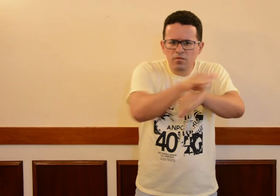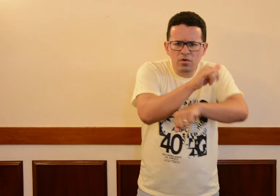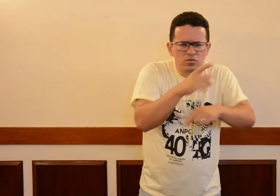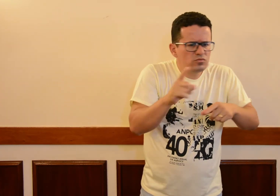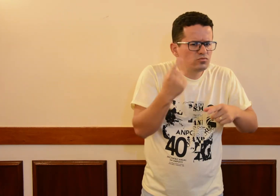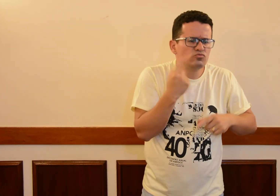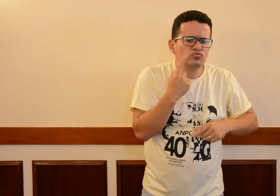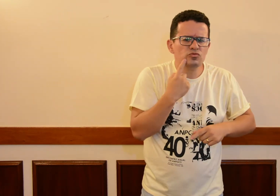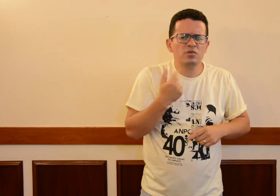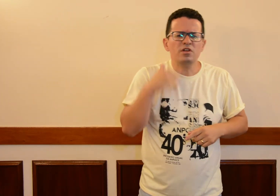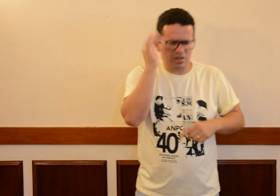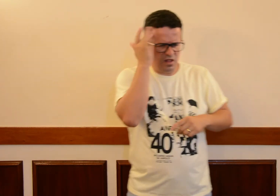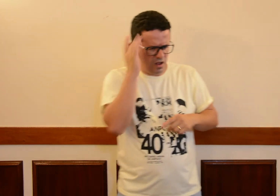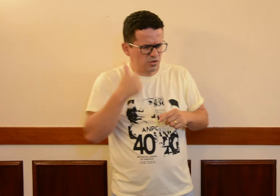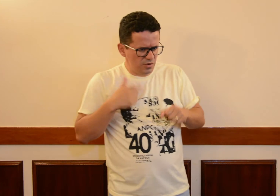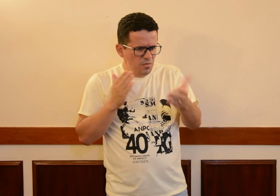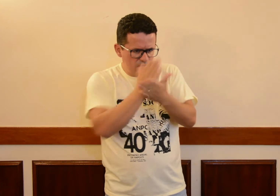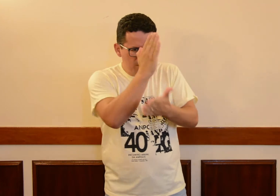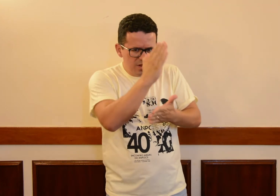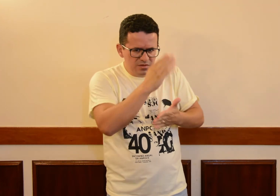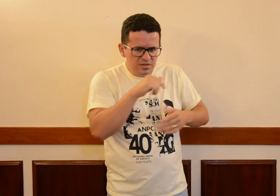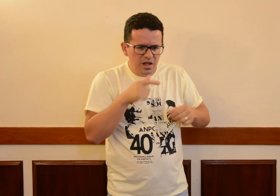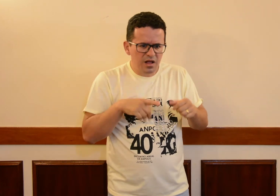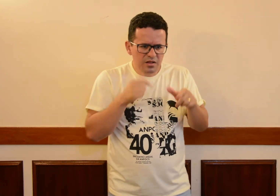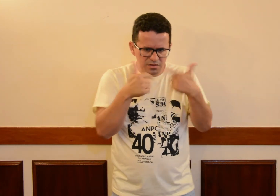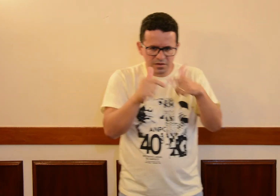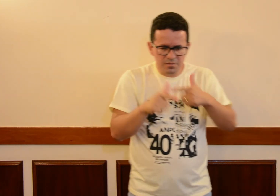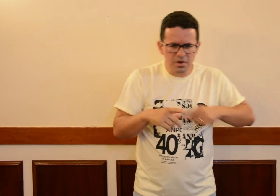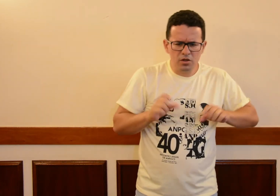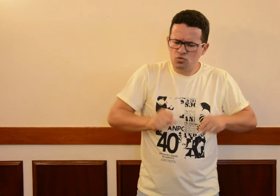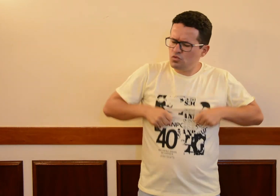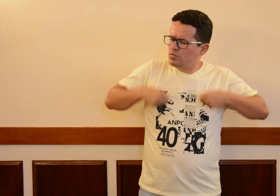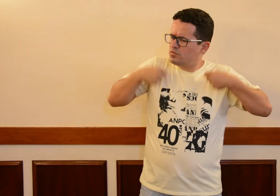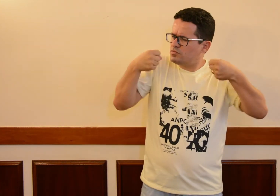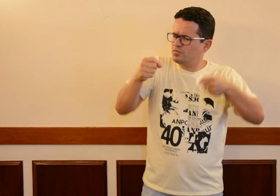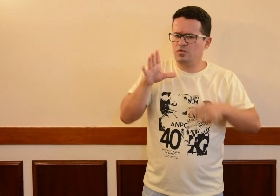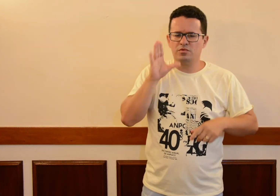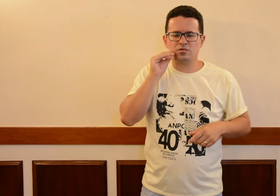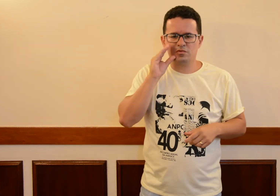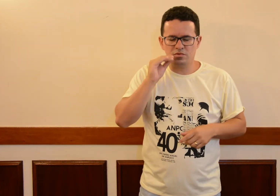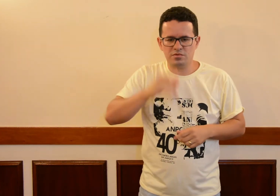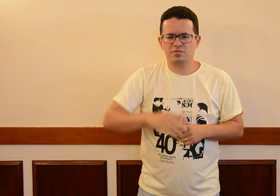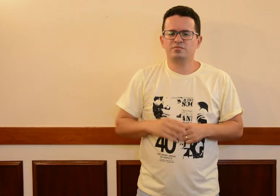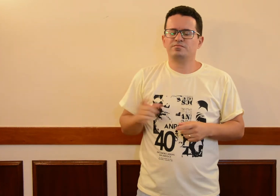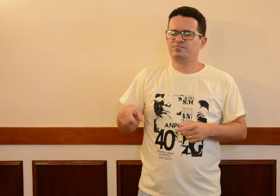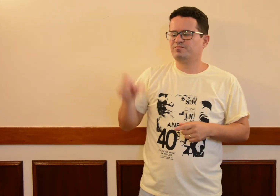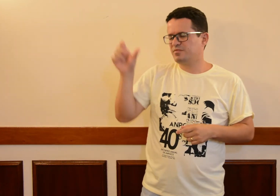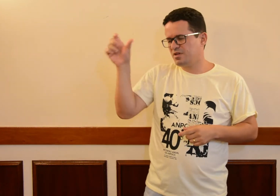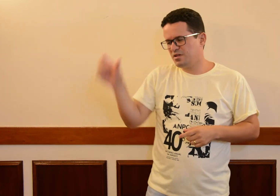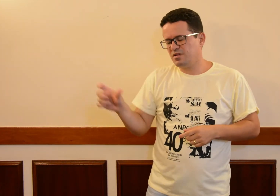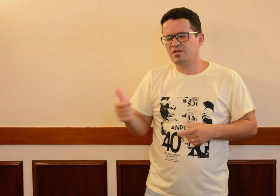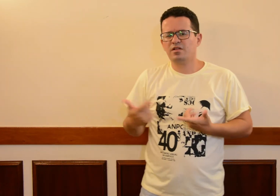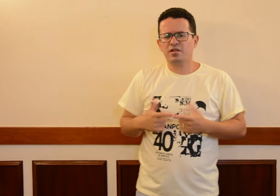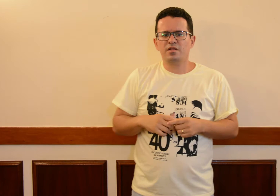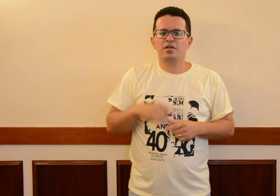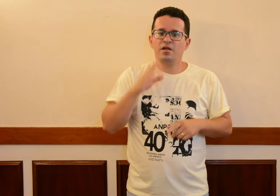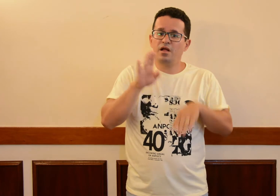ficar? O esforço para ser um bom funcionário parecia, no entanto, não ser suficiente para que Tomás correspondesse às